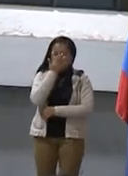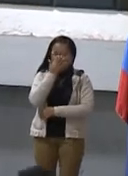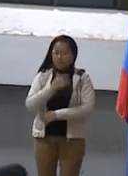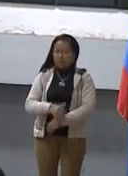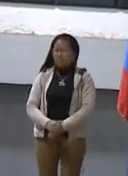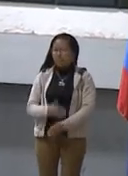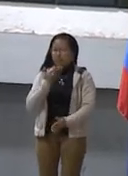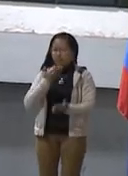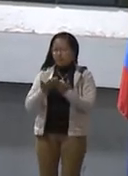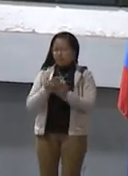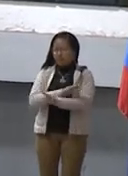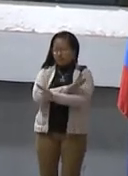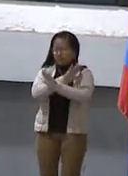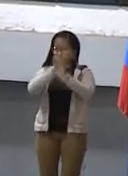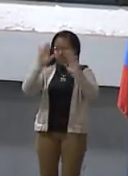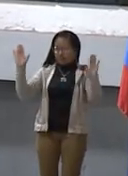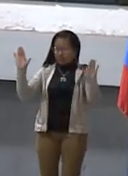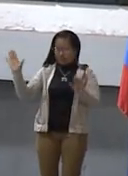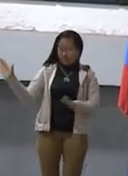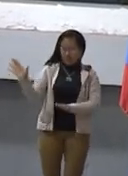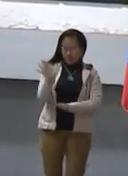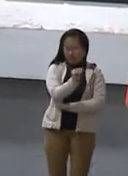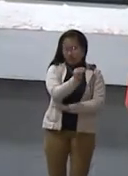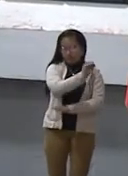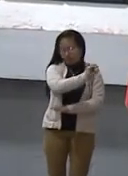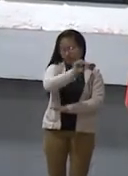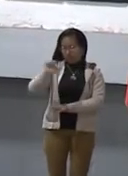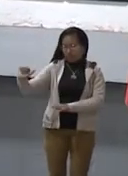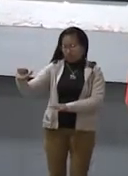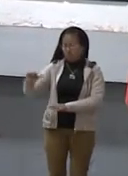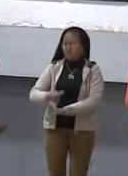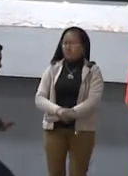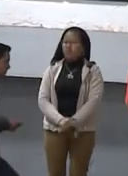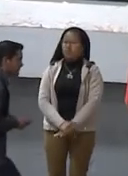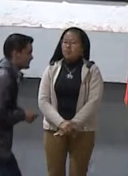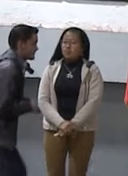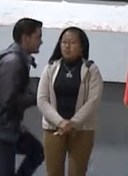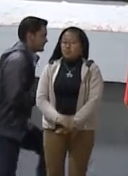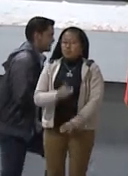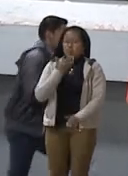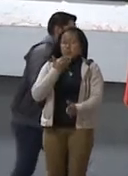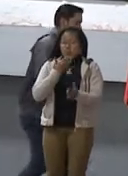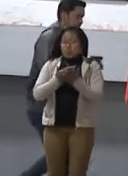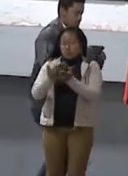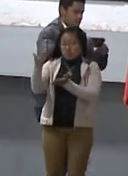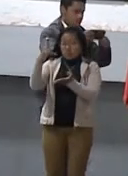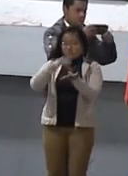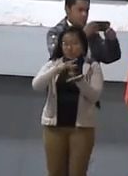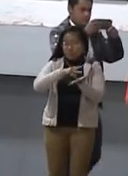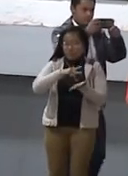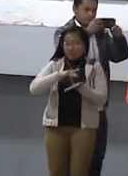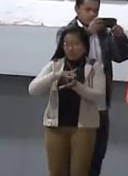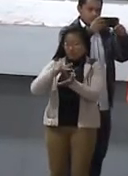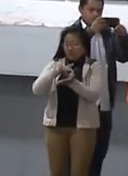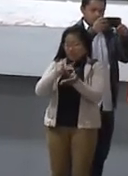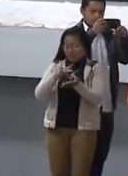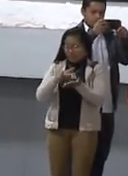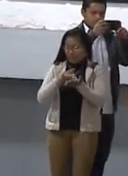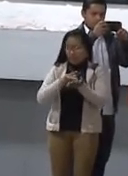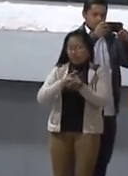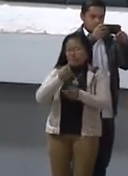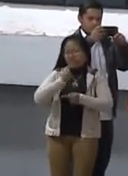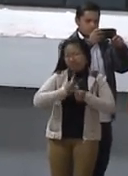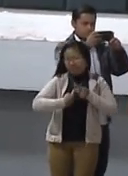muy buenos días a todos y todas agradezco mucho su presencia aquí en esta jornada un poco larga